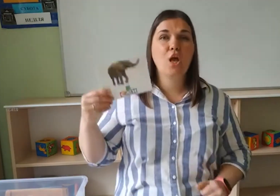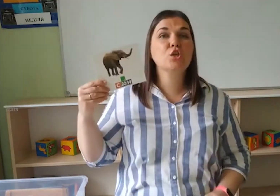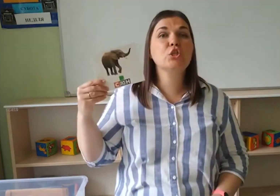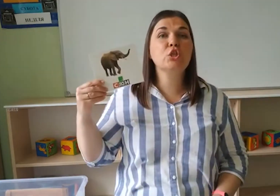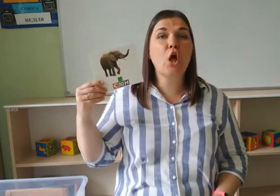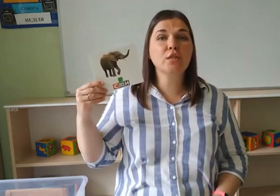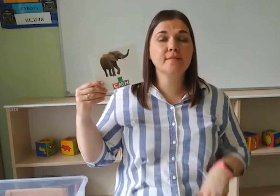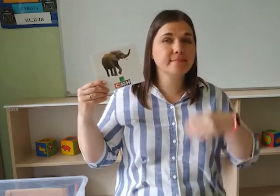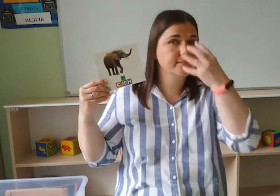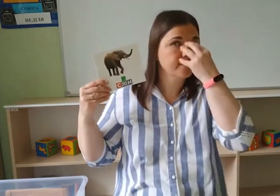Слон.